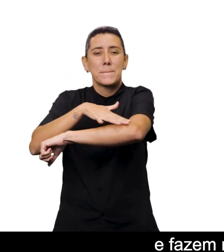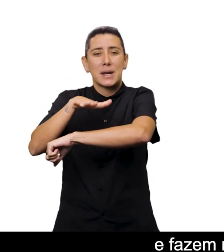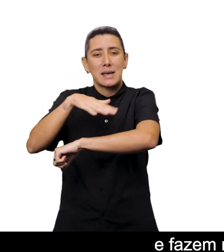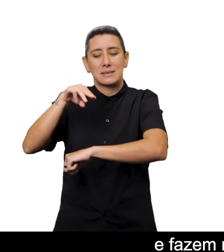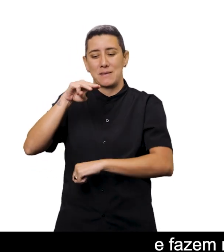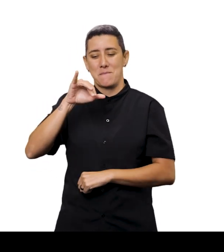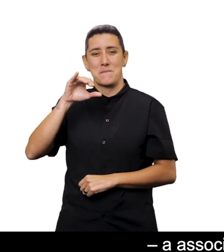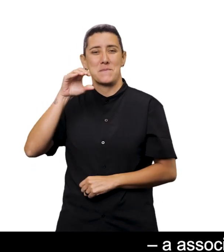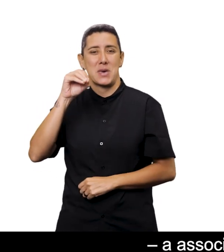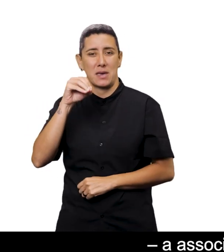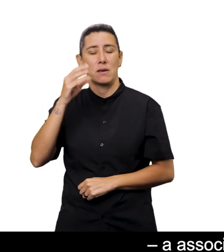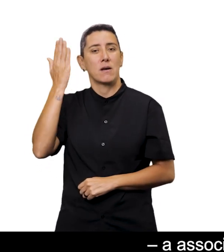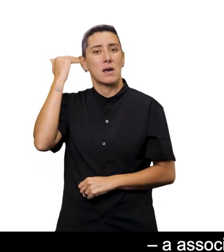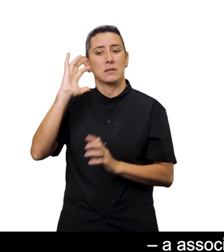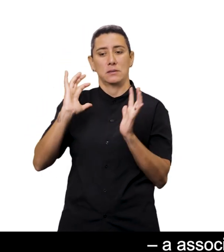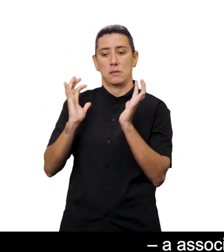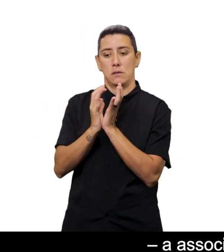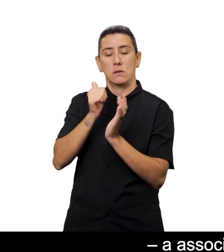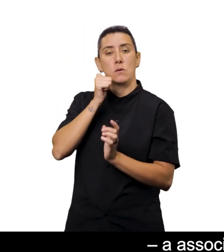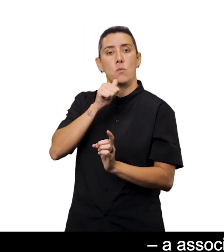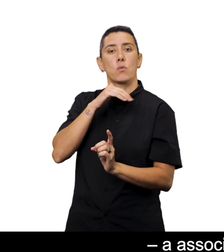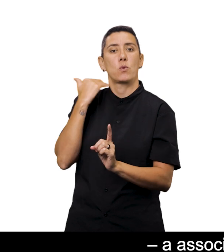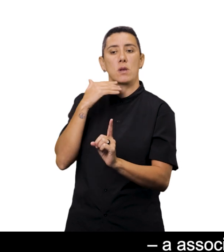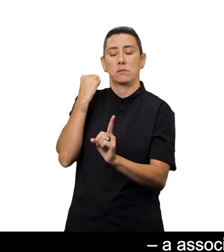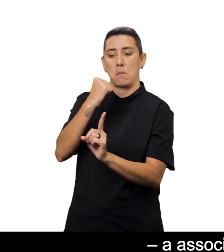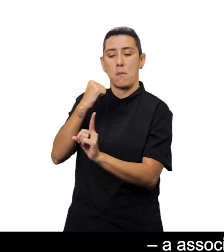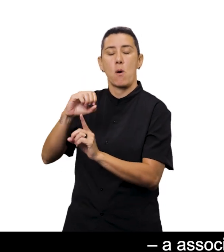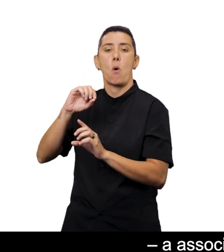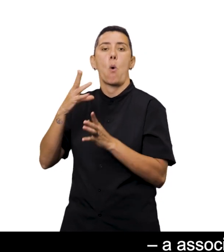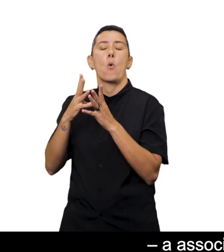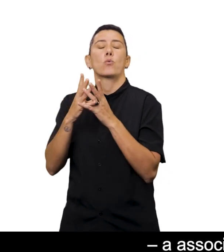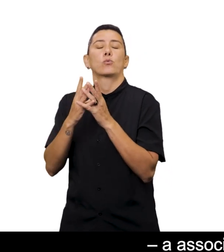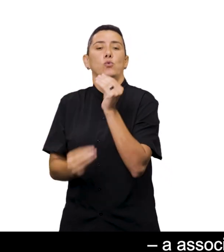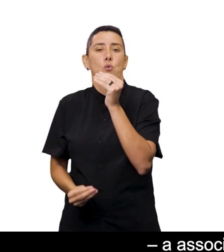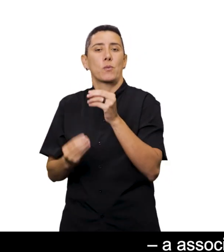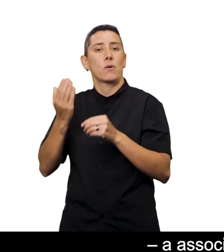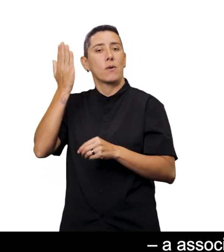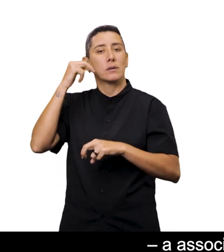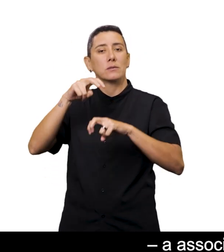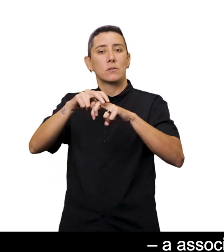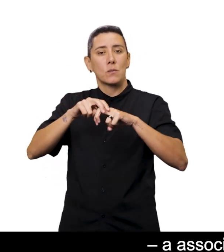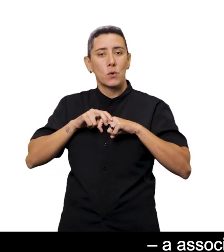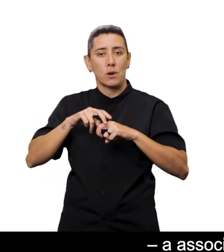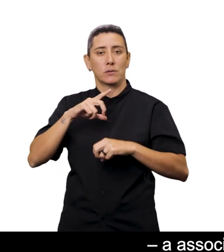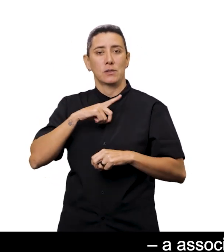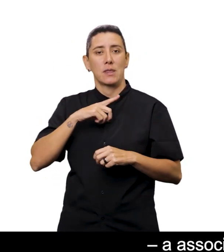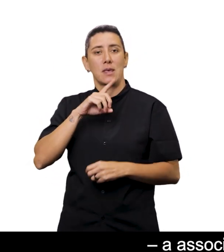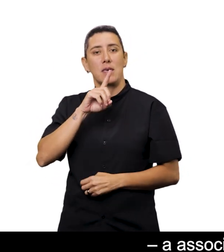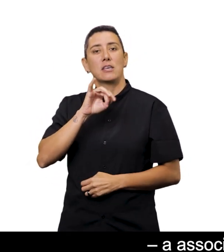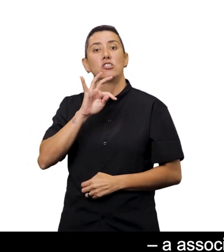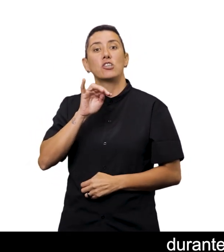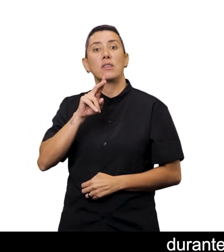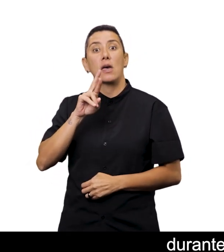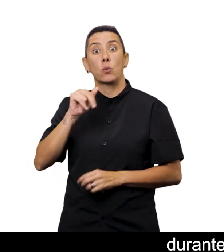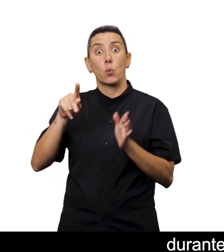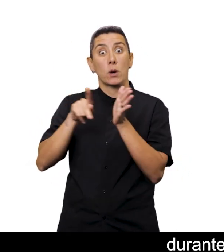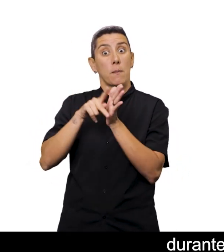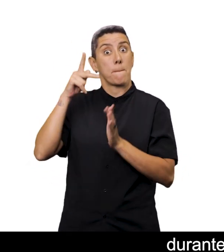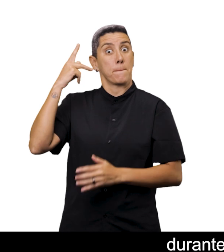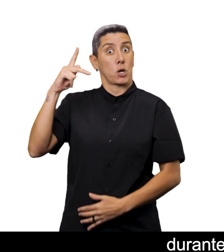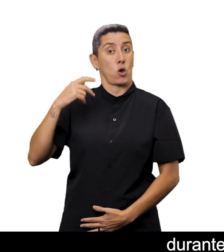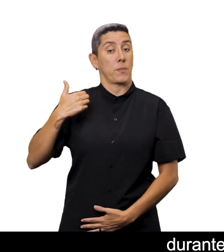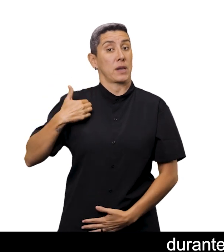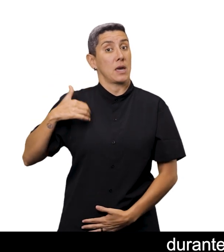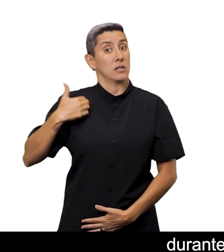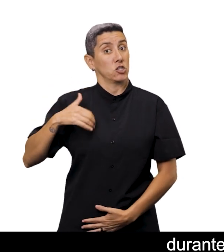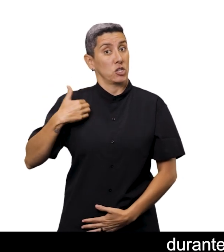da Praça de Maio, a associação de mulheres que tiveram familiares assassinados ou desaparecidos durante a